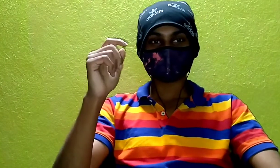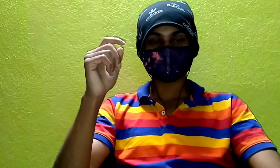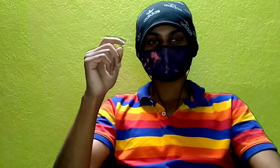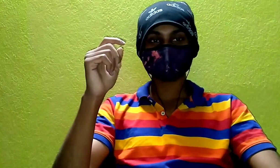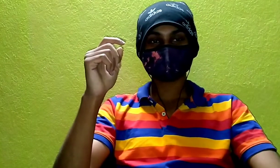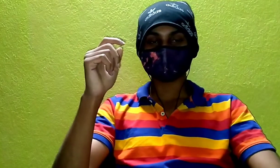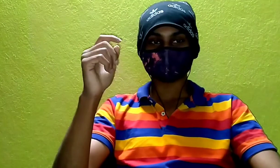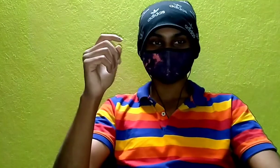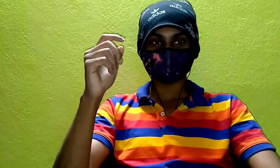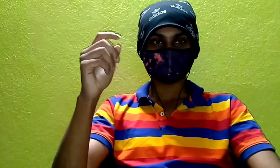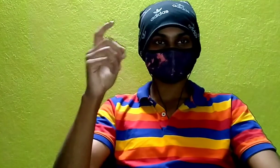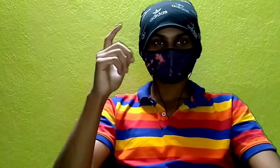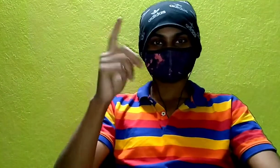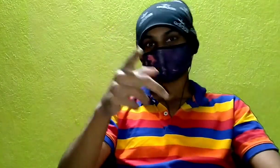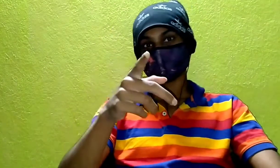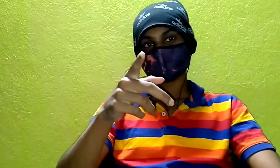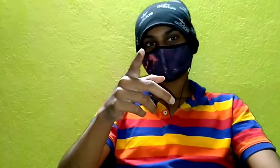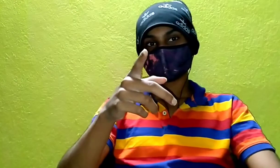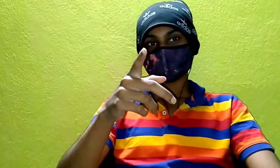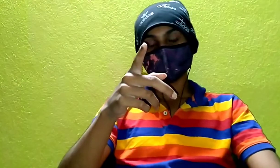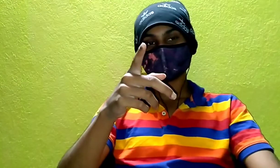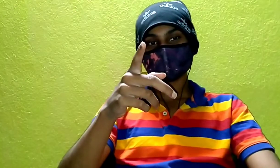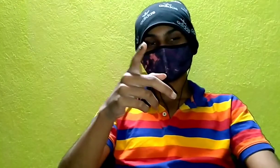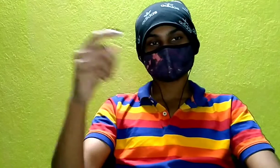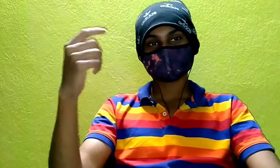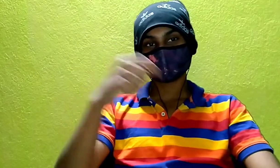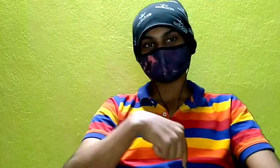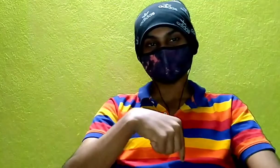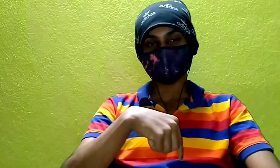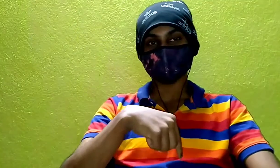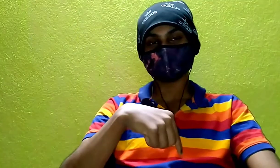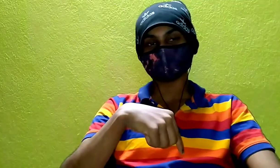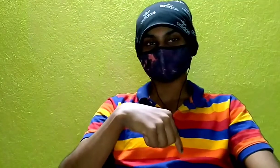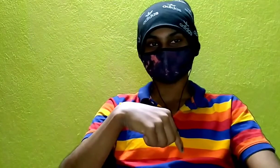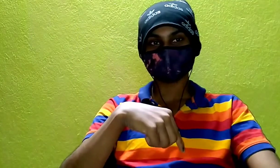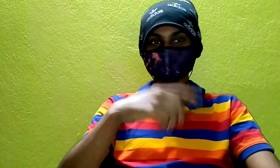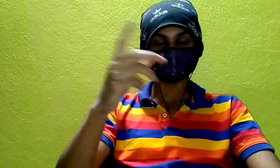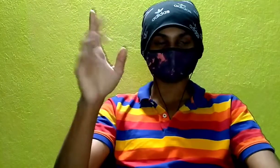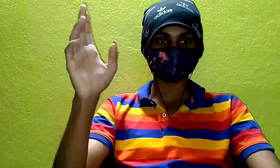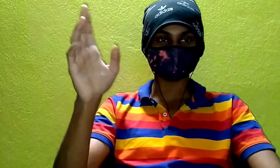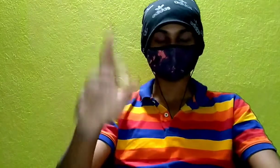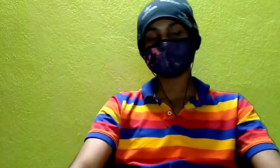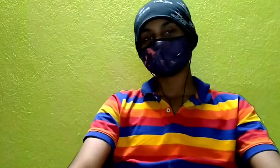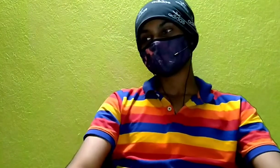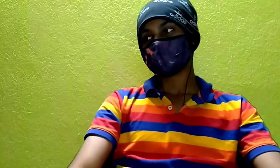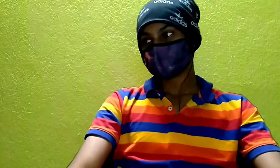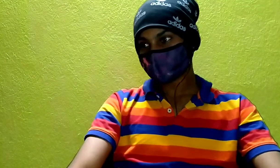अधिक खाने का भी गुलाब जाते हैं अनिका क्लॉक को भूख लग जाता है तो टॉपिक है तो